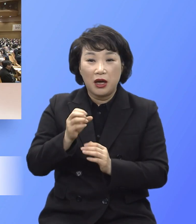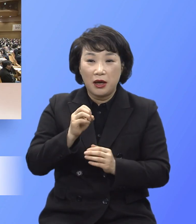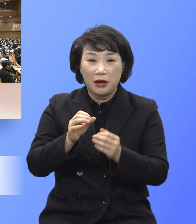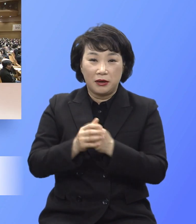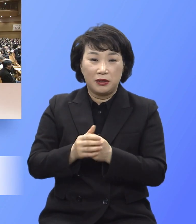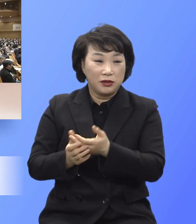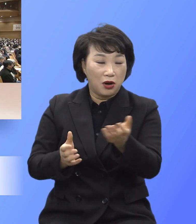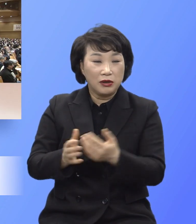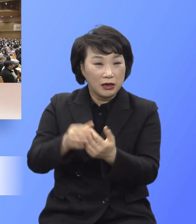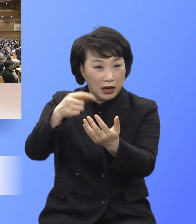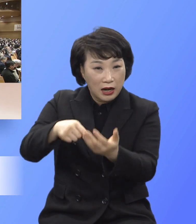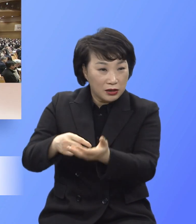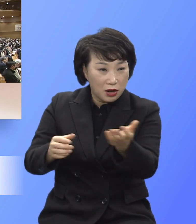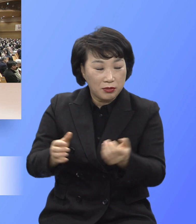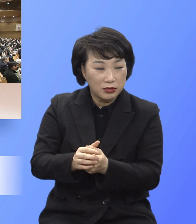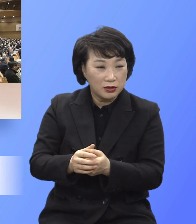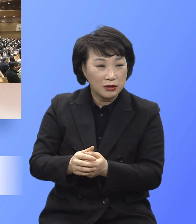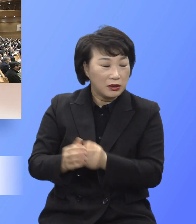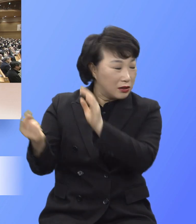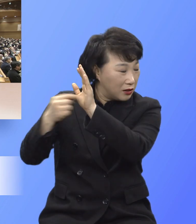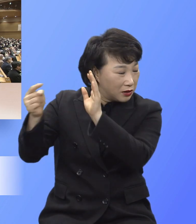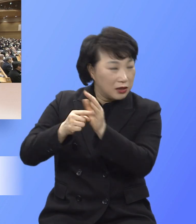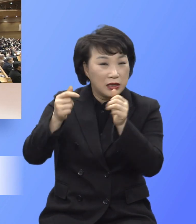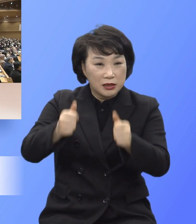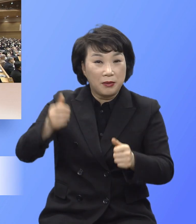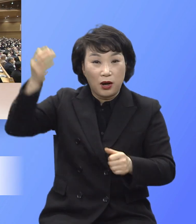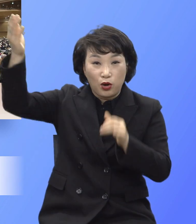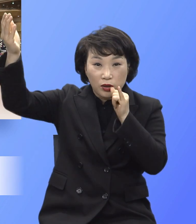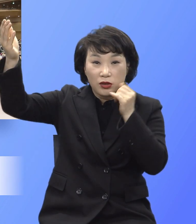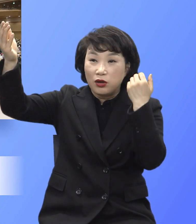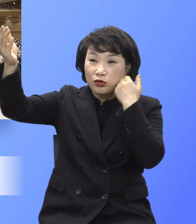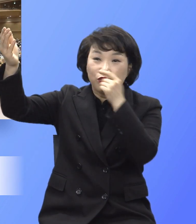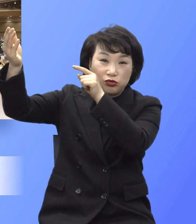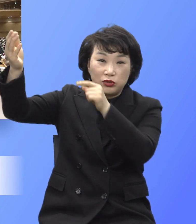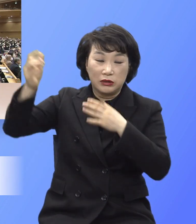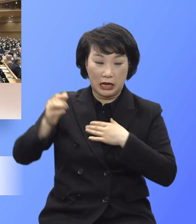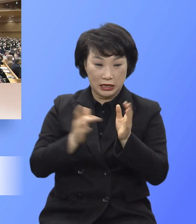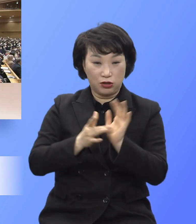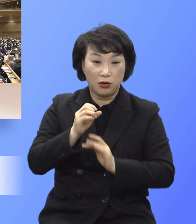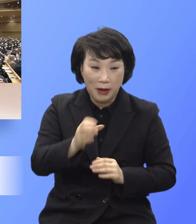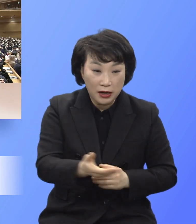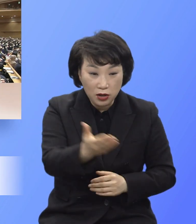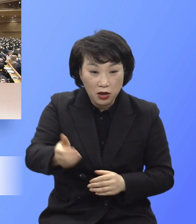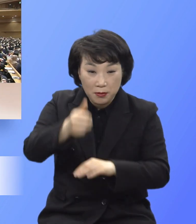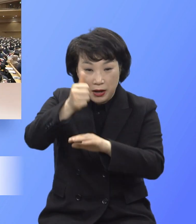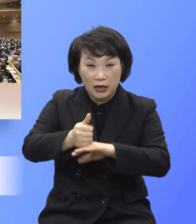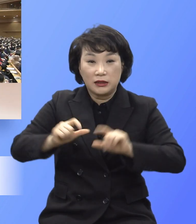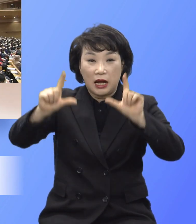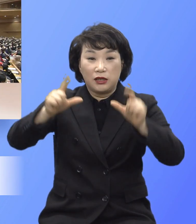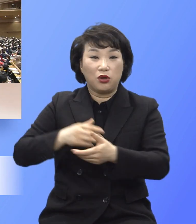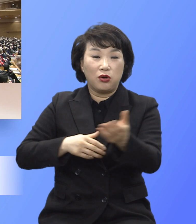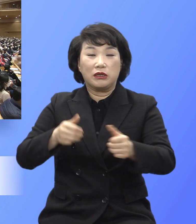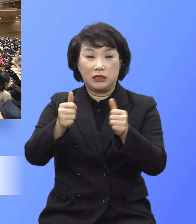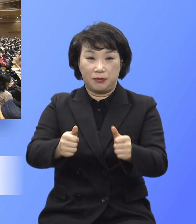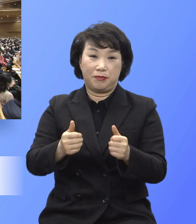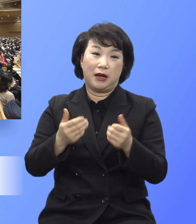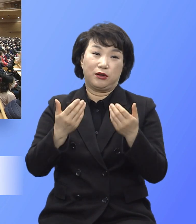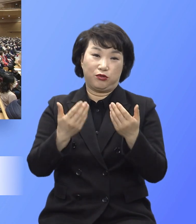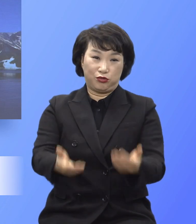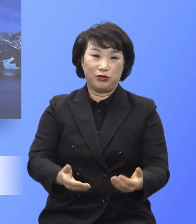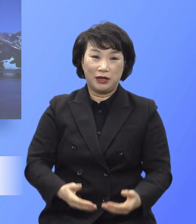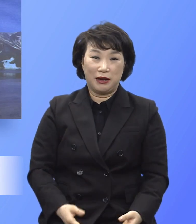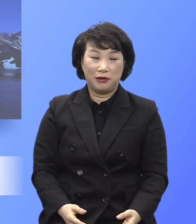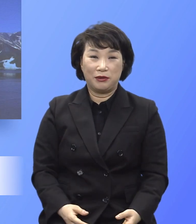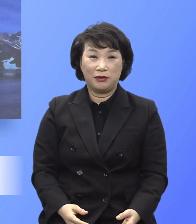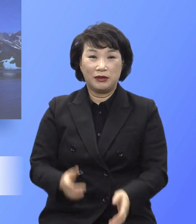받지 아니하는 자를 심판할 이가 있으니 곧 나의 한 그 말이 마지막 날에 저를 심판하리라. 자,